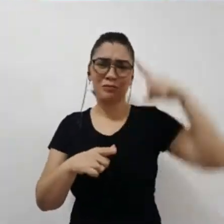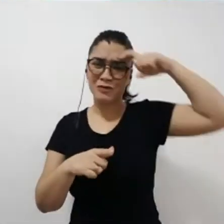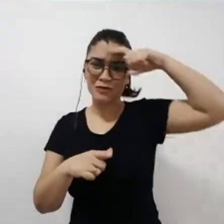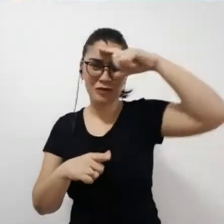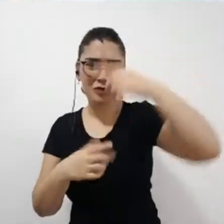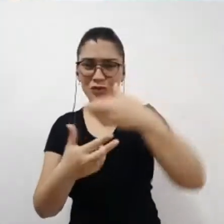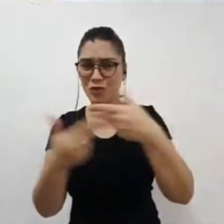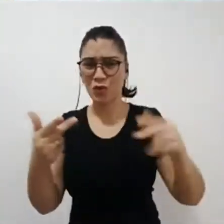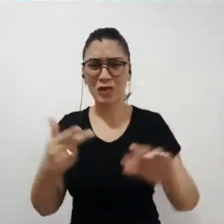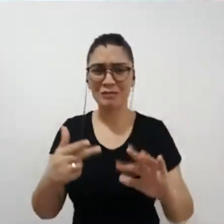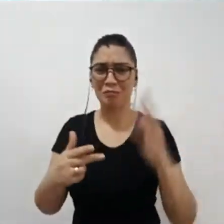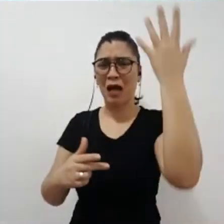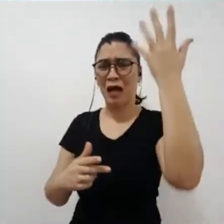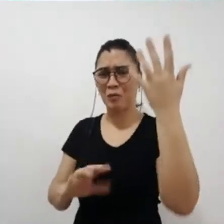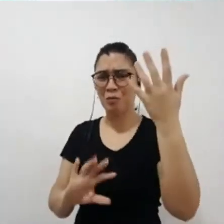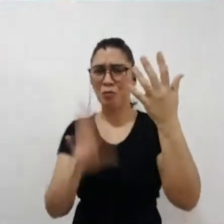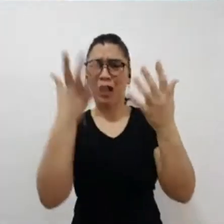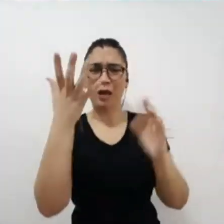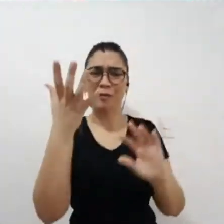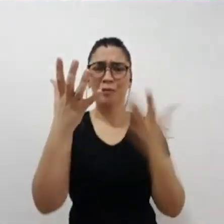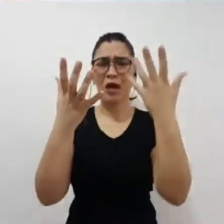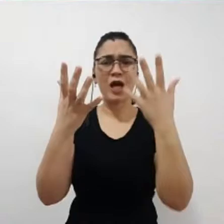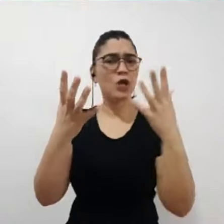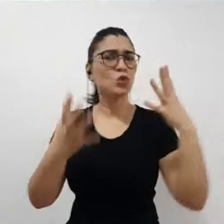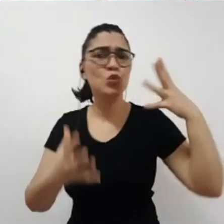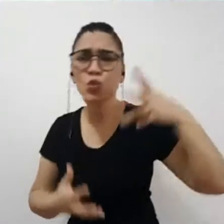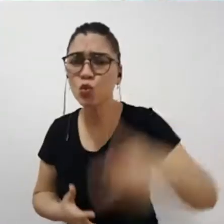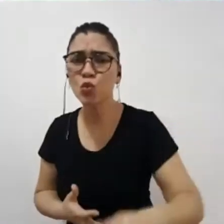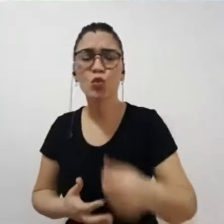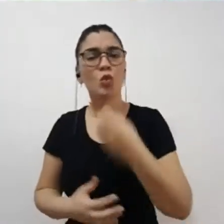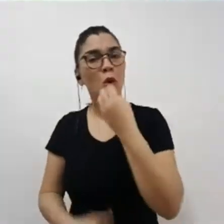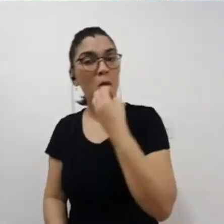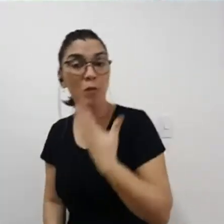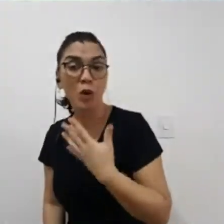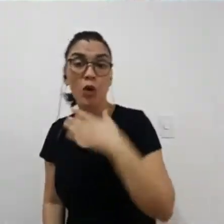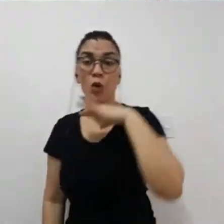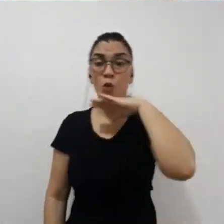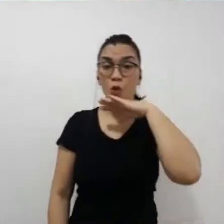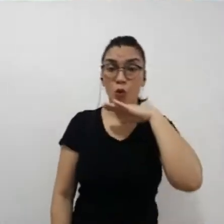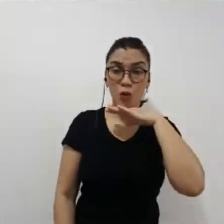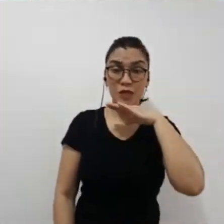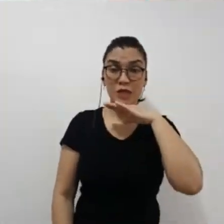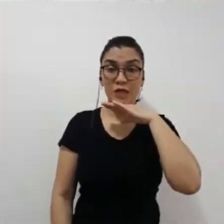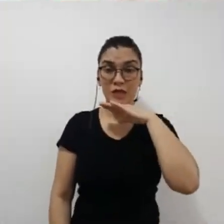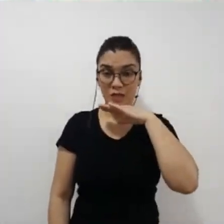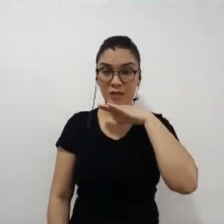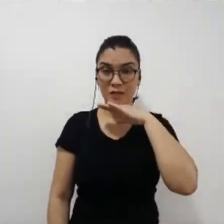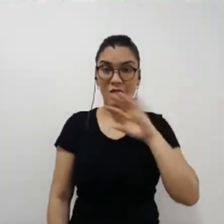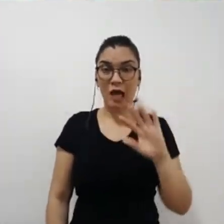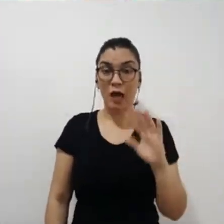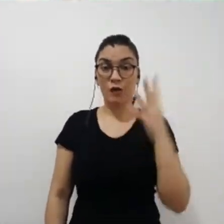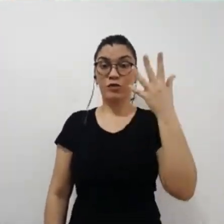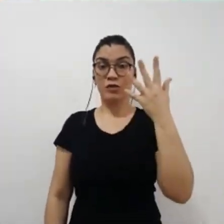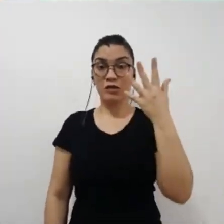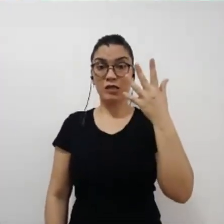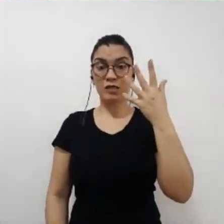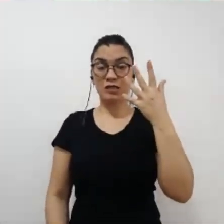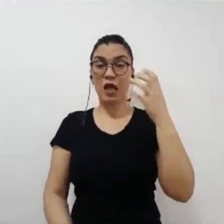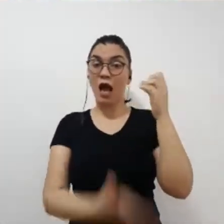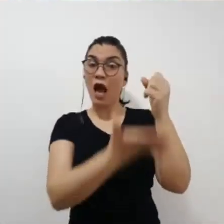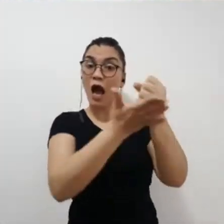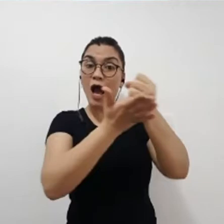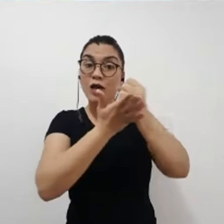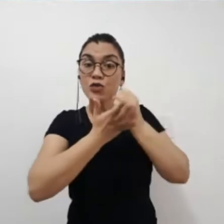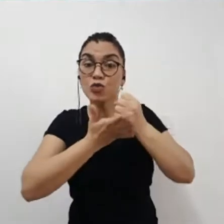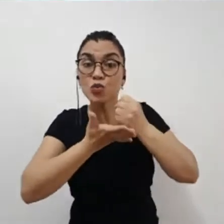as boas e as ruins, cooperam juntamente para o bem.